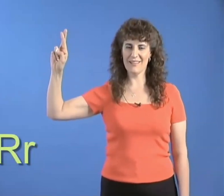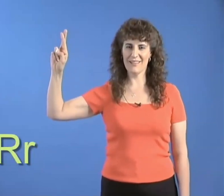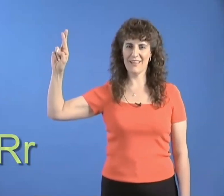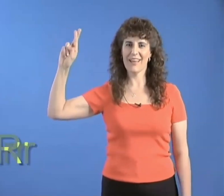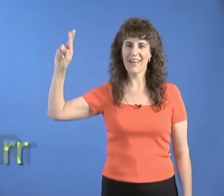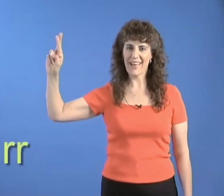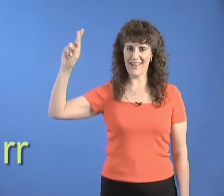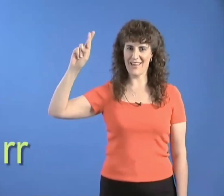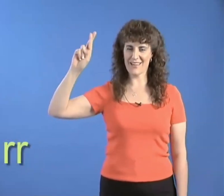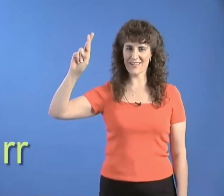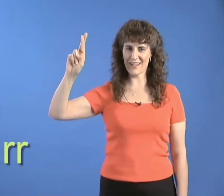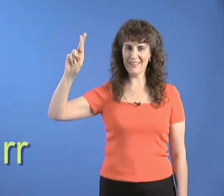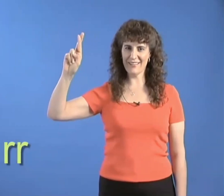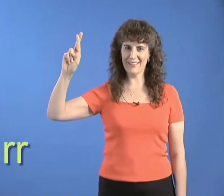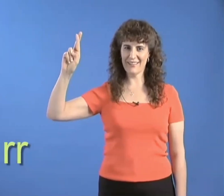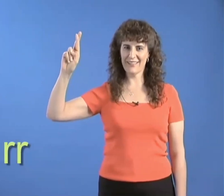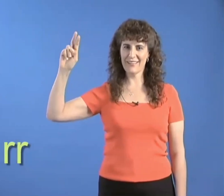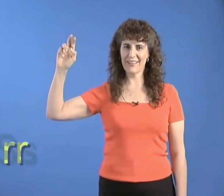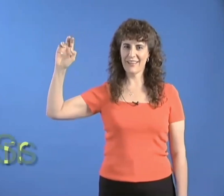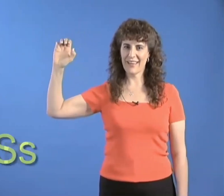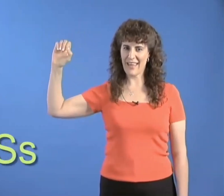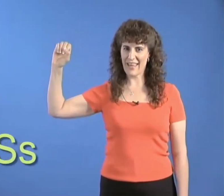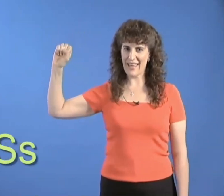R, R,